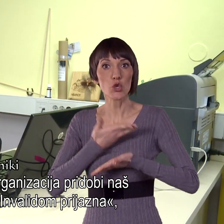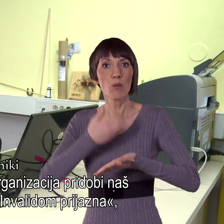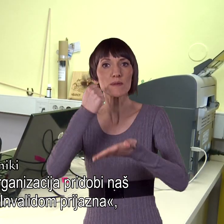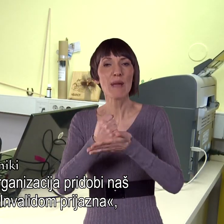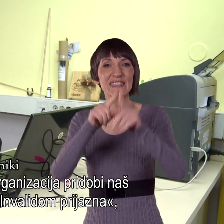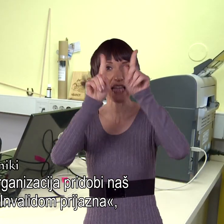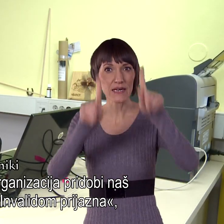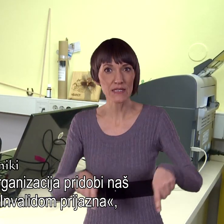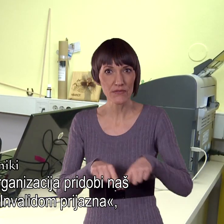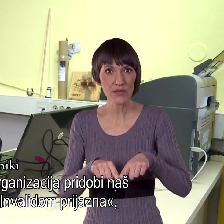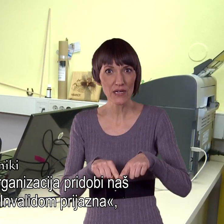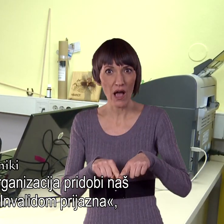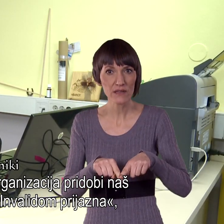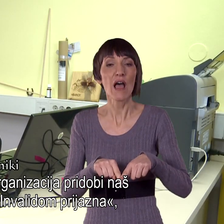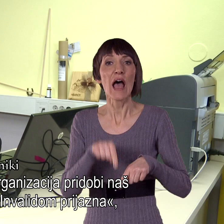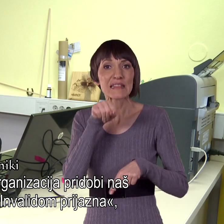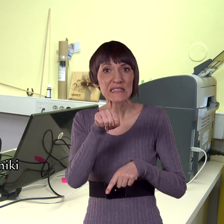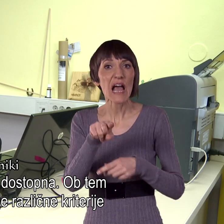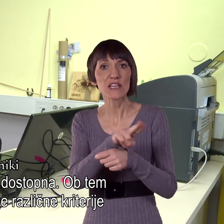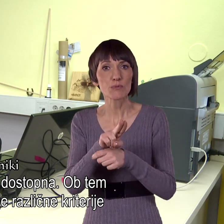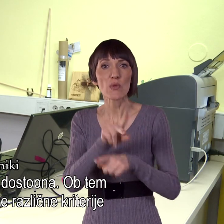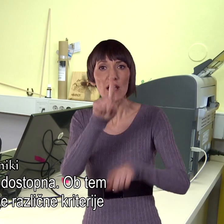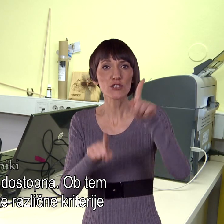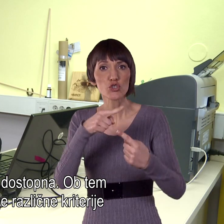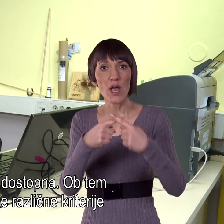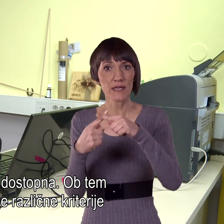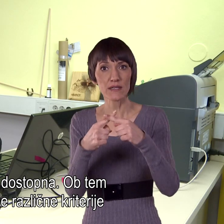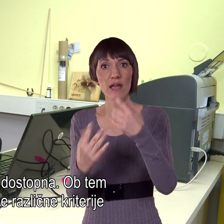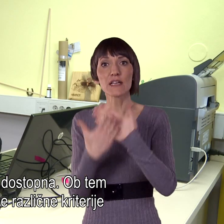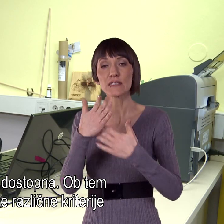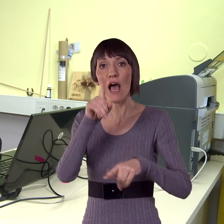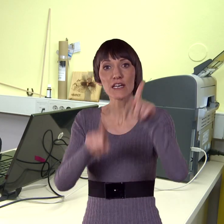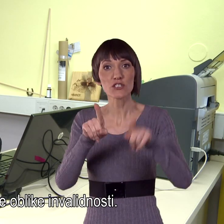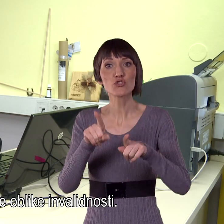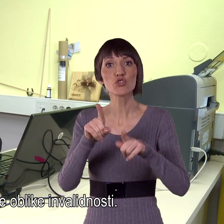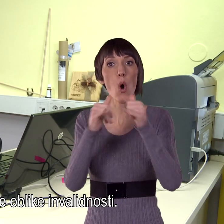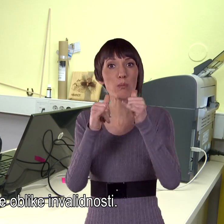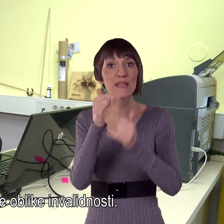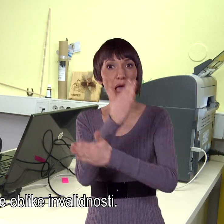dostopna. To pa pomeni, da izpolnjuje različne kriterije za različne oblike invalidnosti.